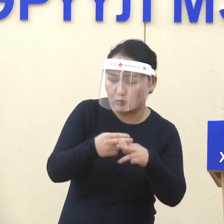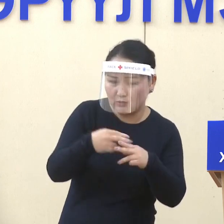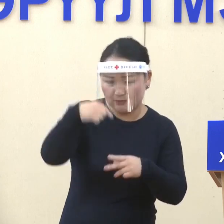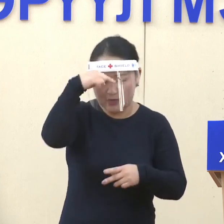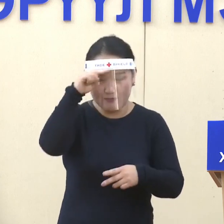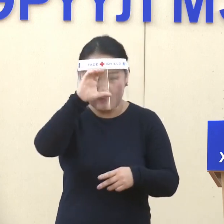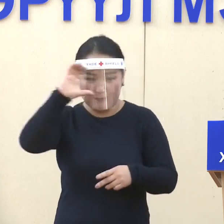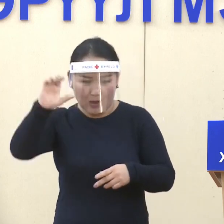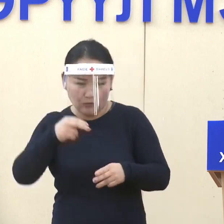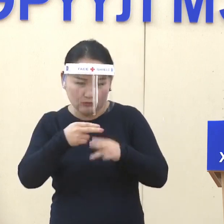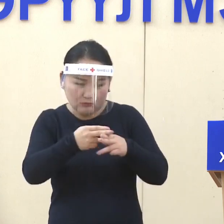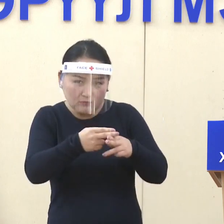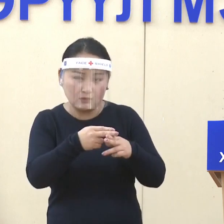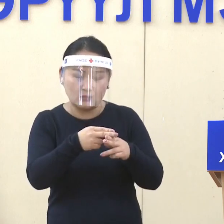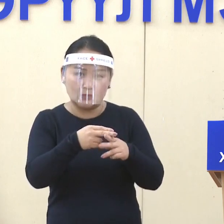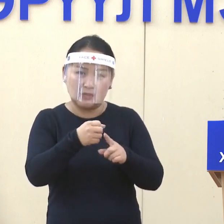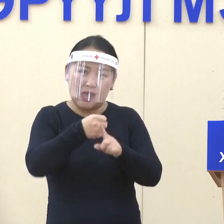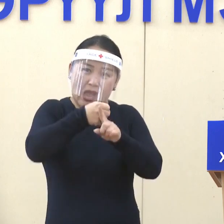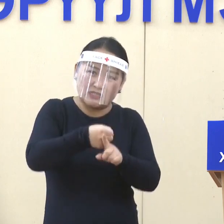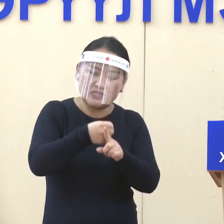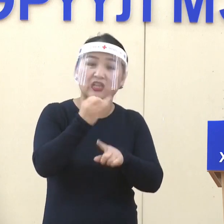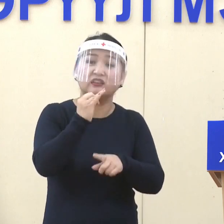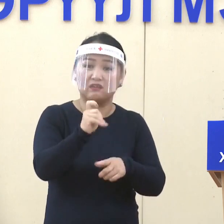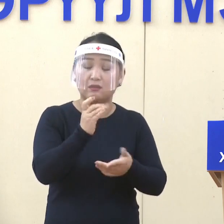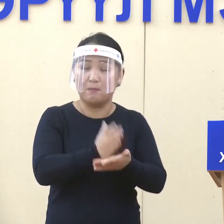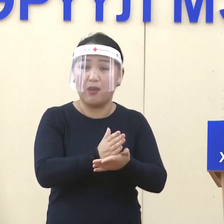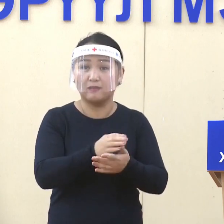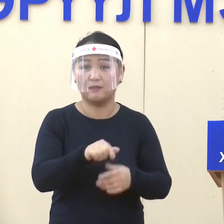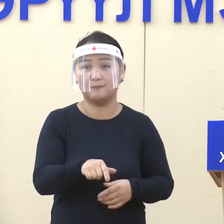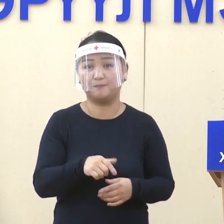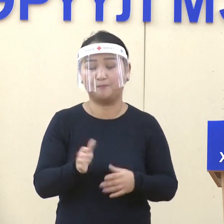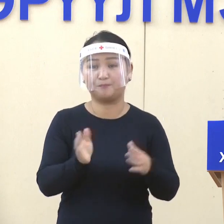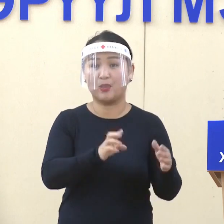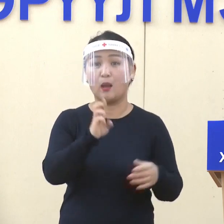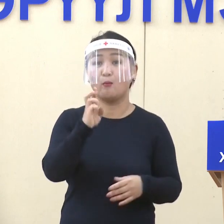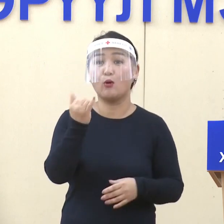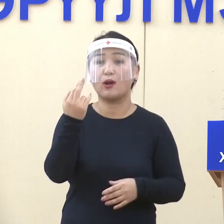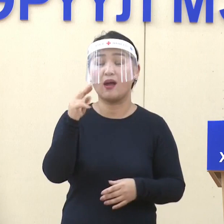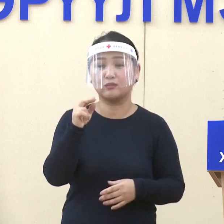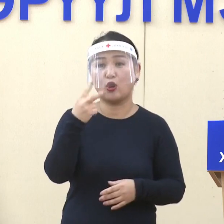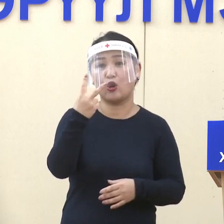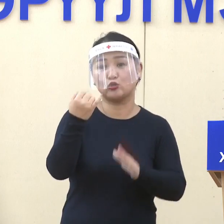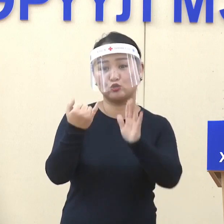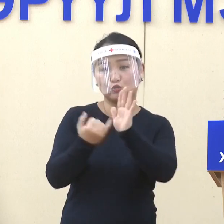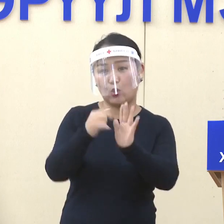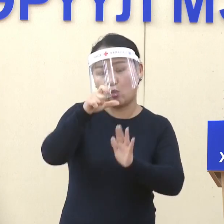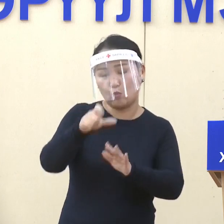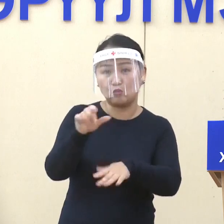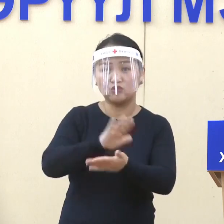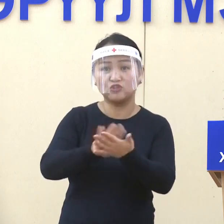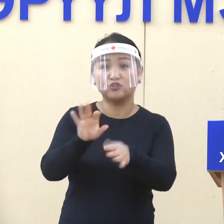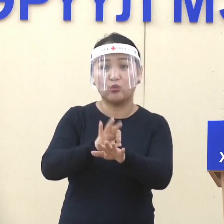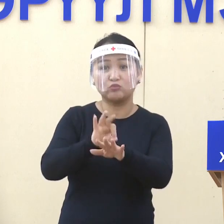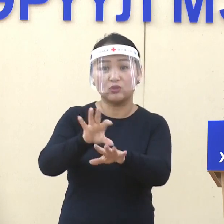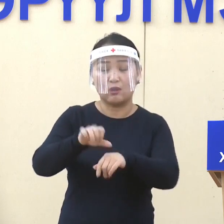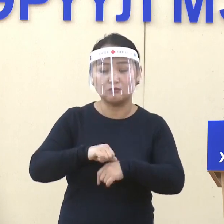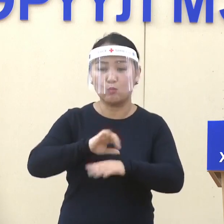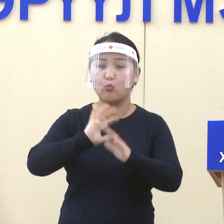тусламж үйлчилгээний доголдол одоо гарч байгаа юм байна. За Бурятад бол 26 хүн шинээр өвчлөлийн өвчлөлийн